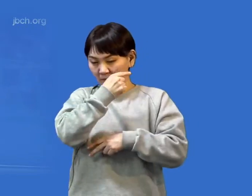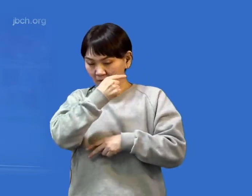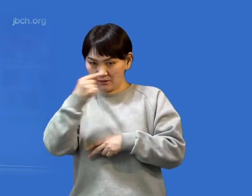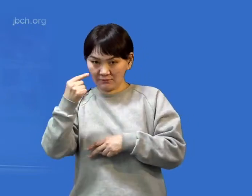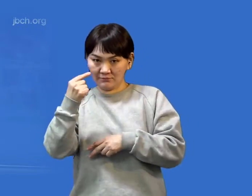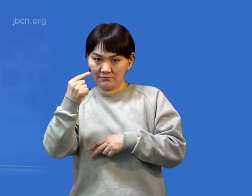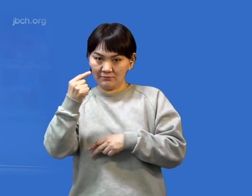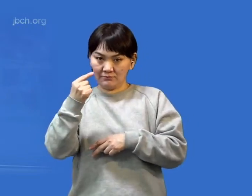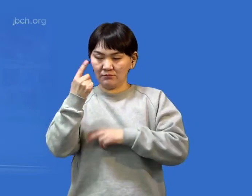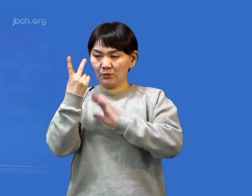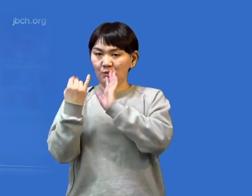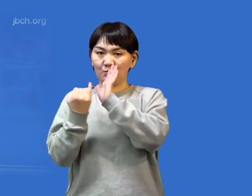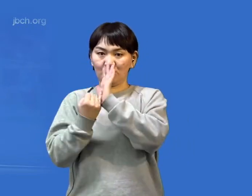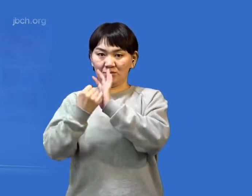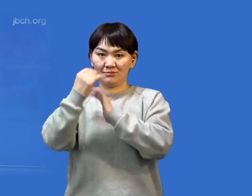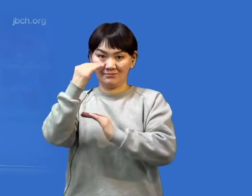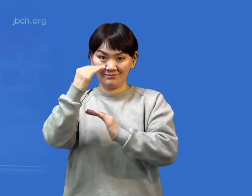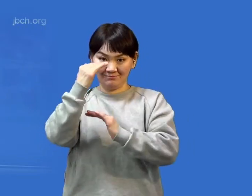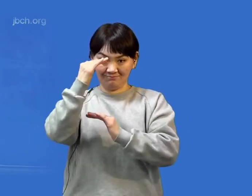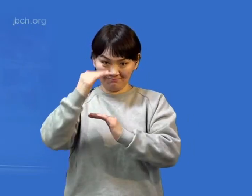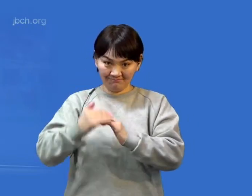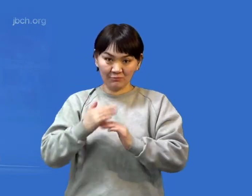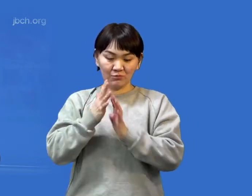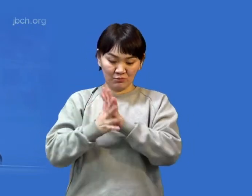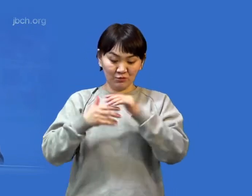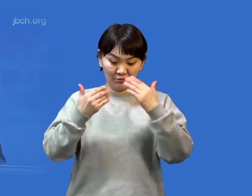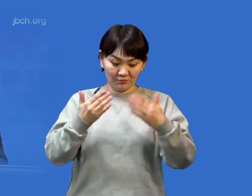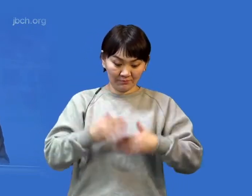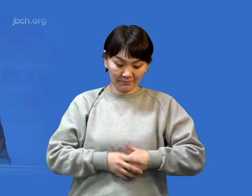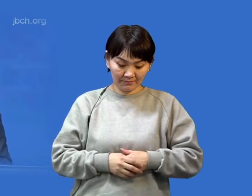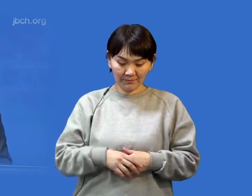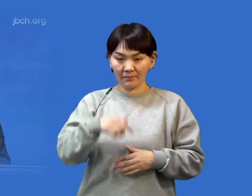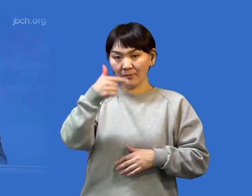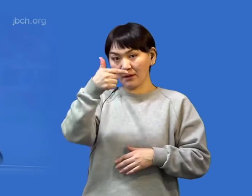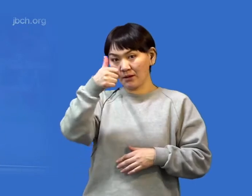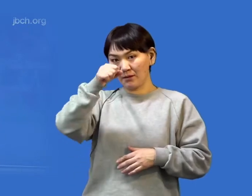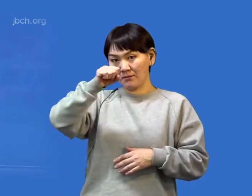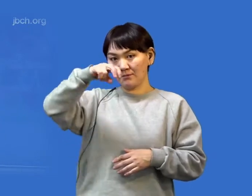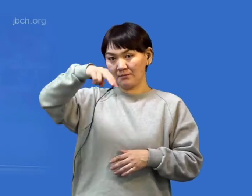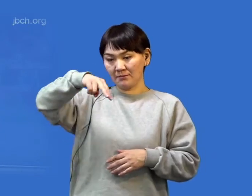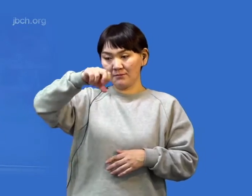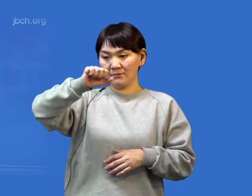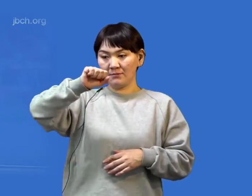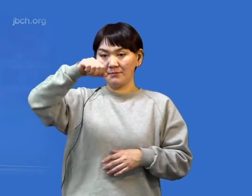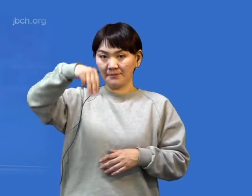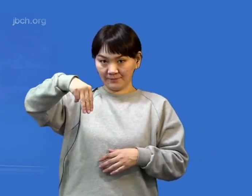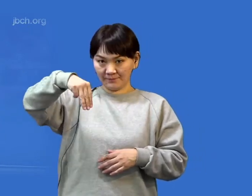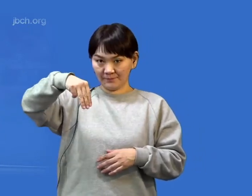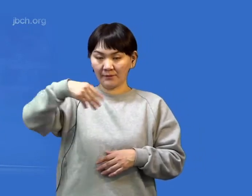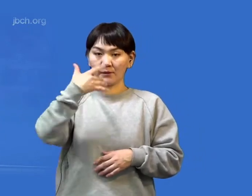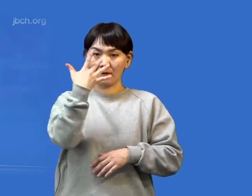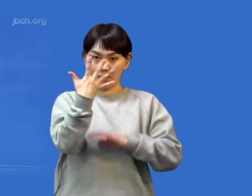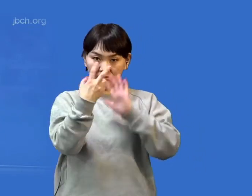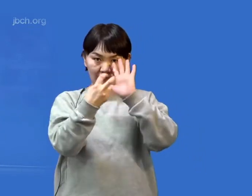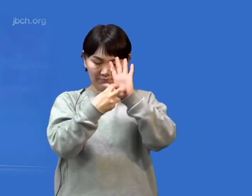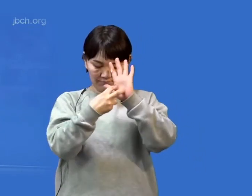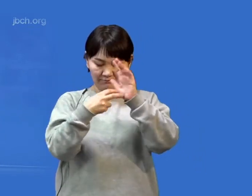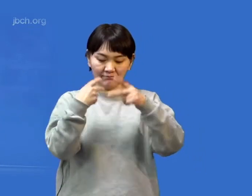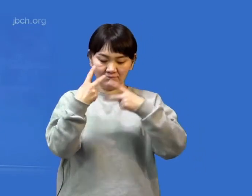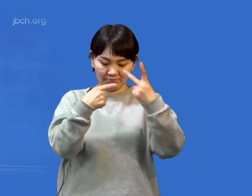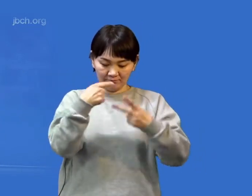26 дугаар ишлэл хүртэл уншия. Галаат 5:22-оос 26 хүртэл.